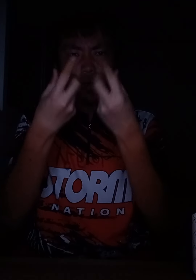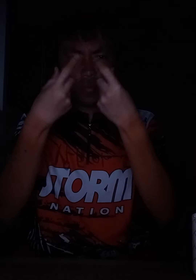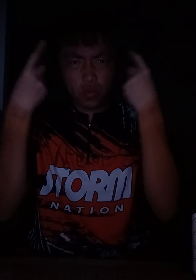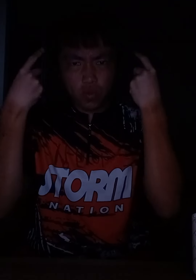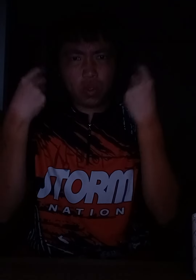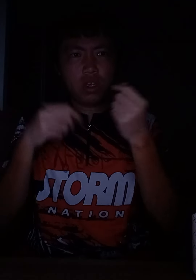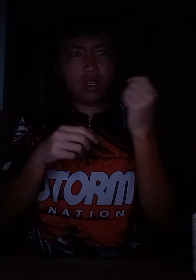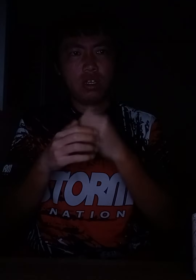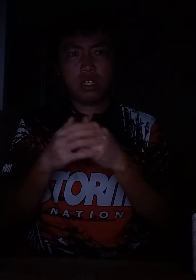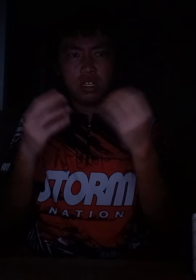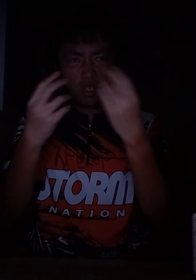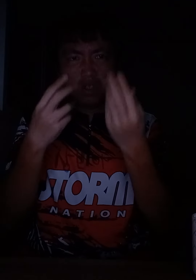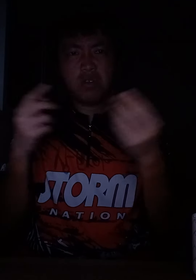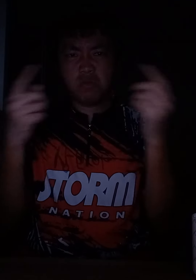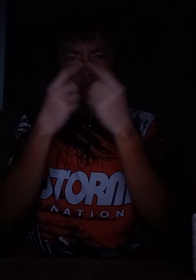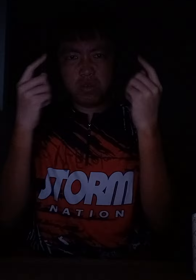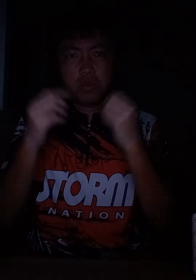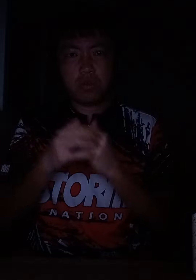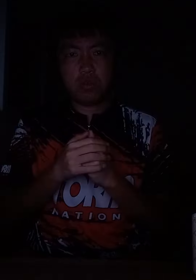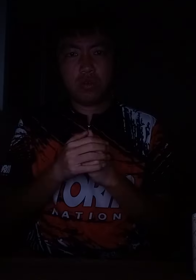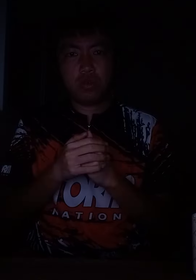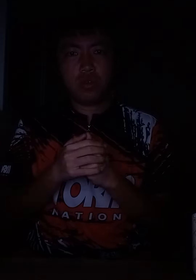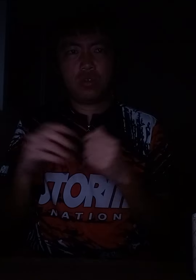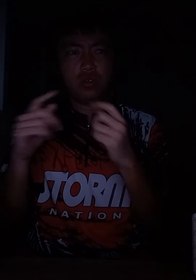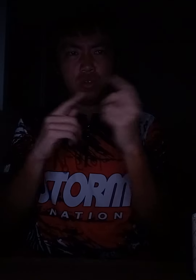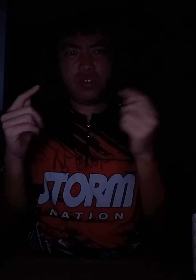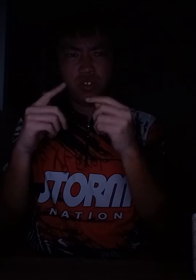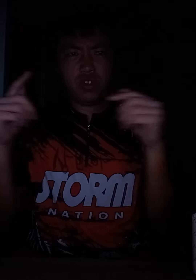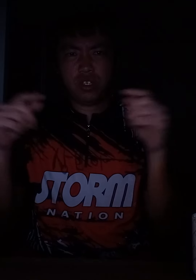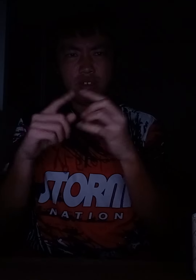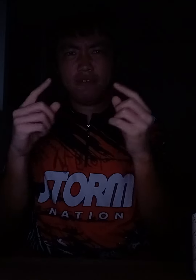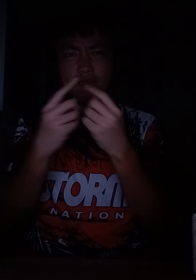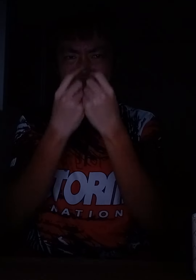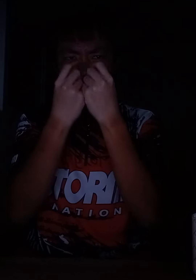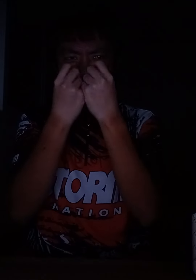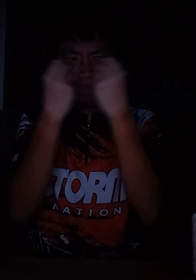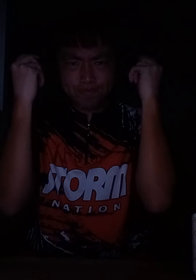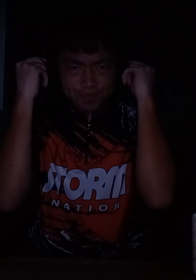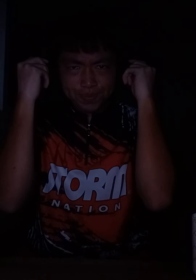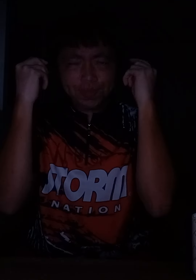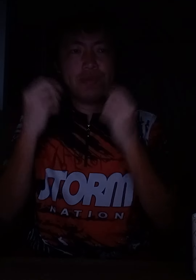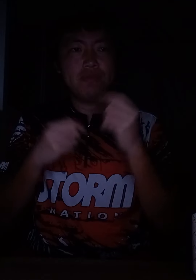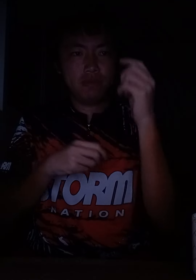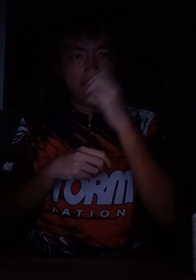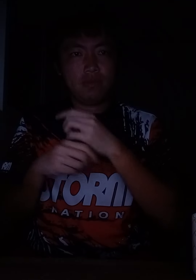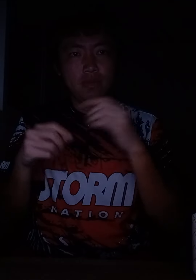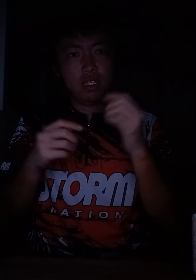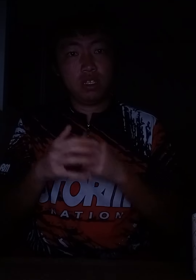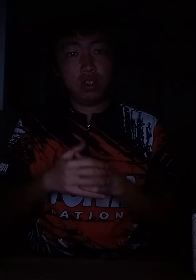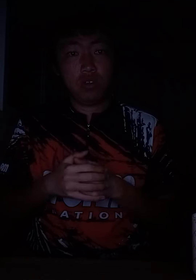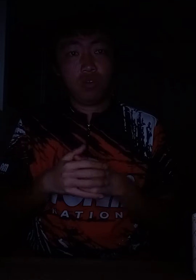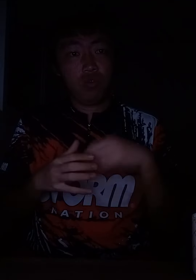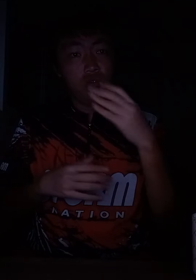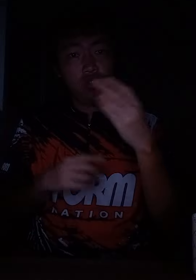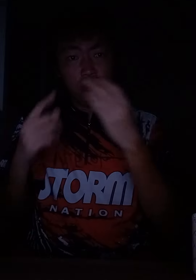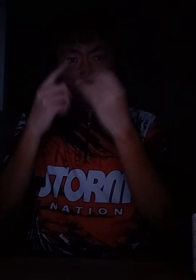이러니까 마스크가 젖어서 못 쓰겠대요. 그래서 젖으셔서 좀 써주셔야 된다. 우리 고객님들도 많고 요즘 시국이 심하니까 써주셔야 된다 이렇게